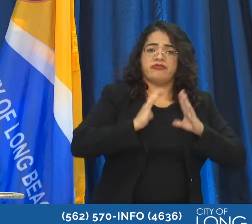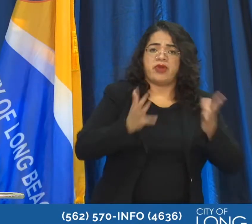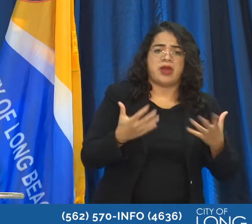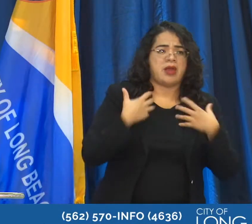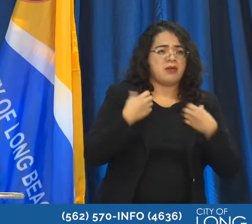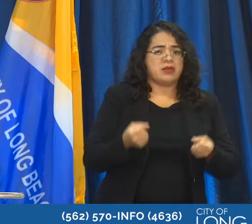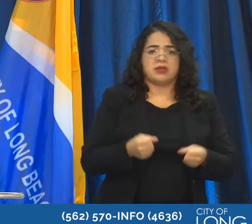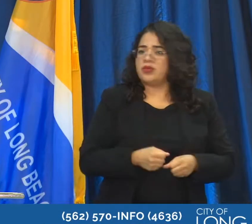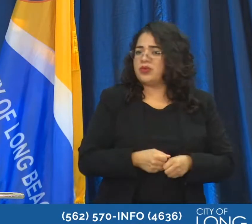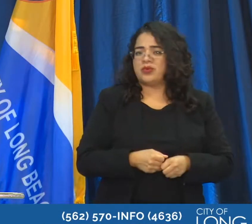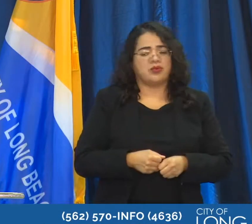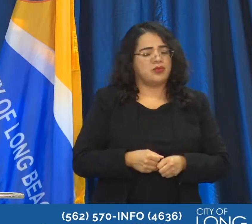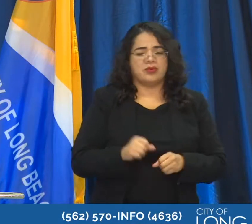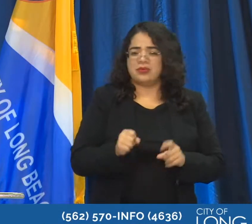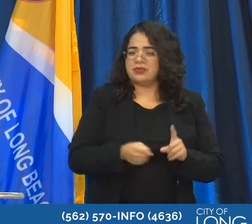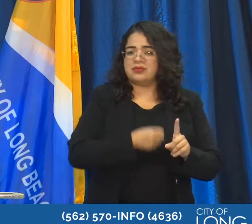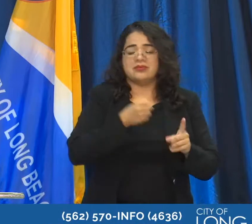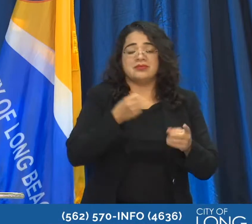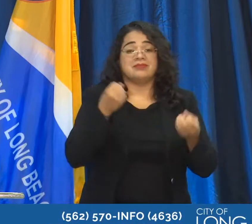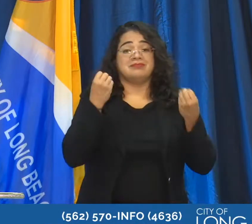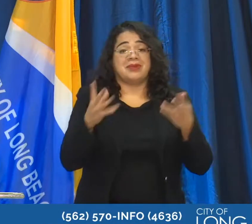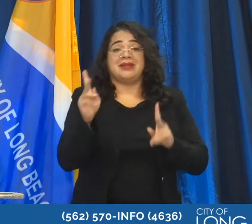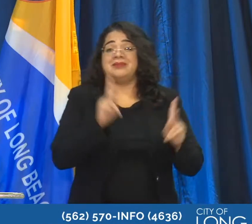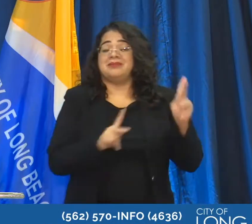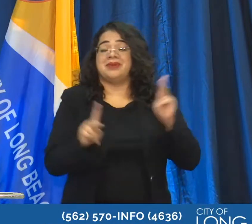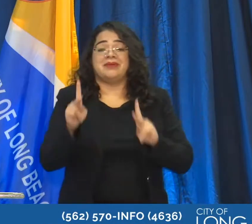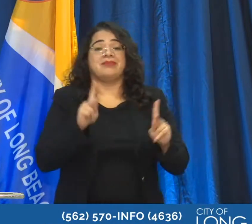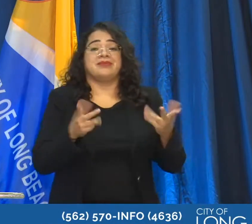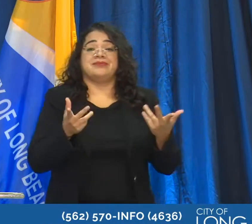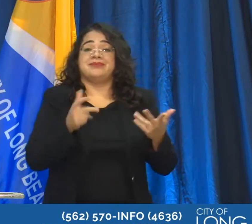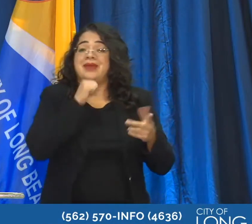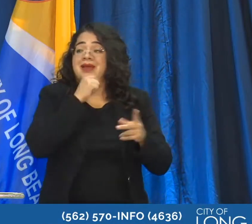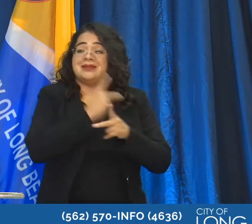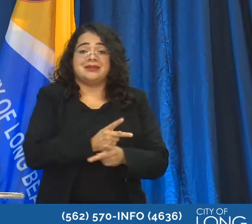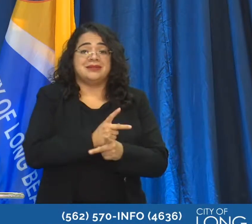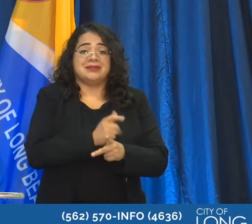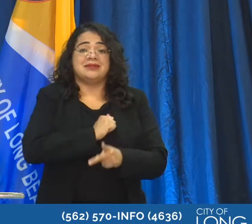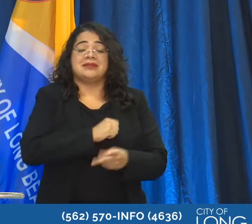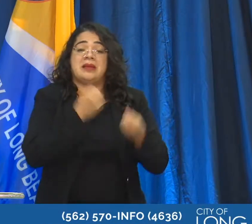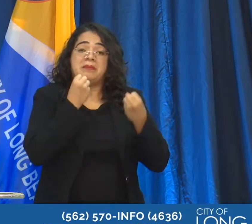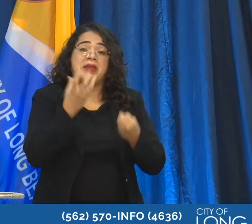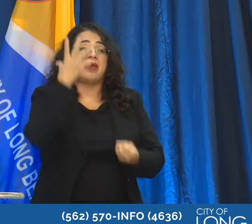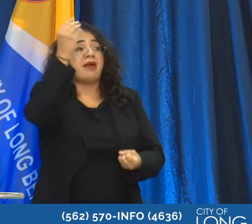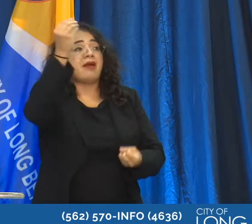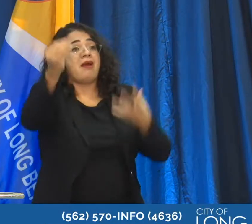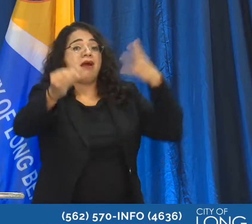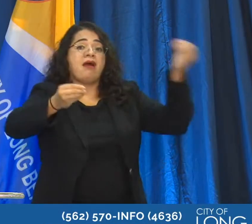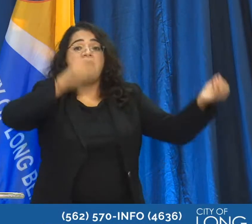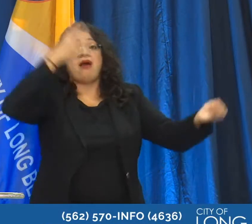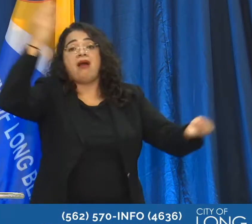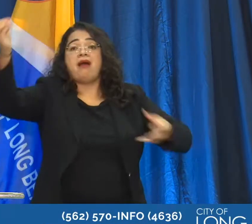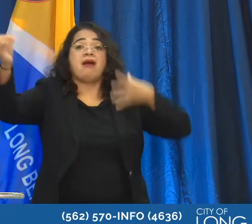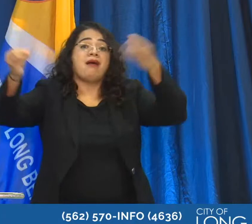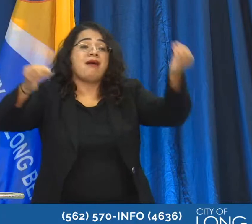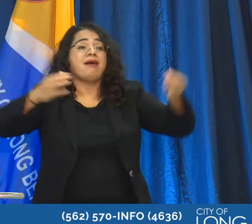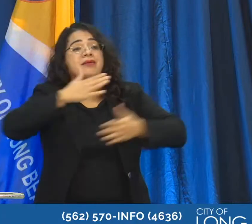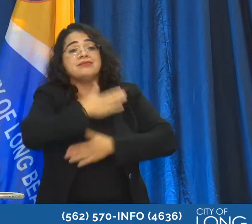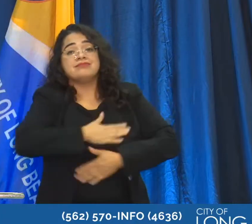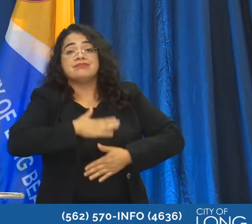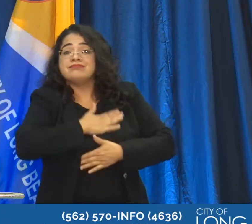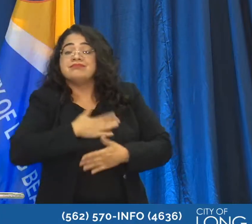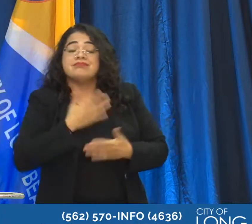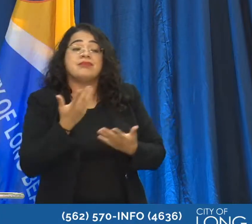La gente no está protegiéndose, obviamente hay más personas que están saliendo por afuera, es gente que está regresando a